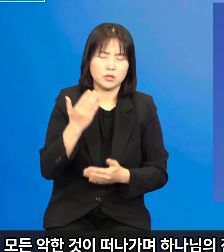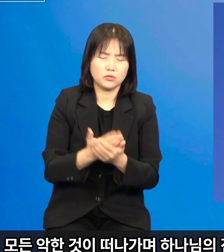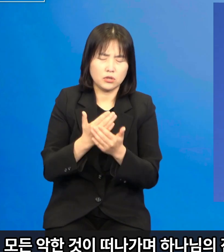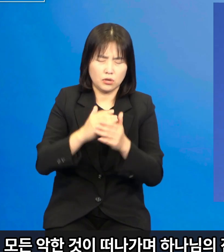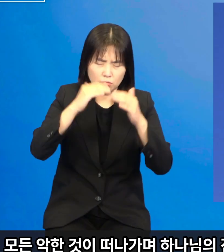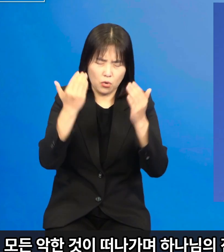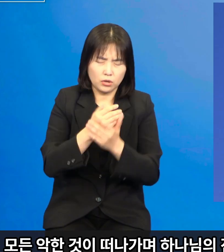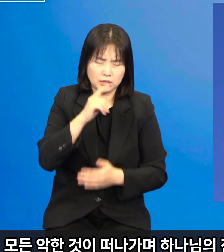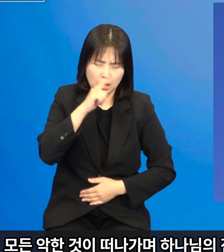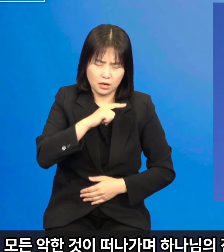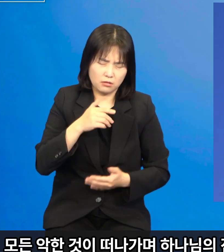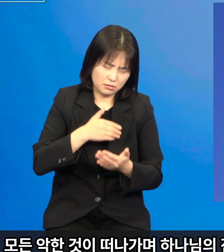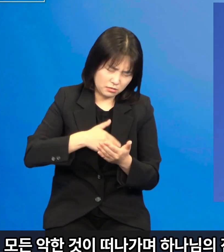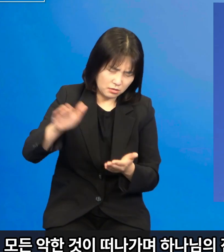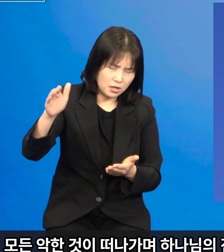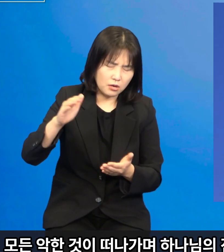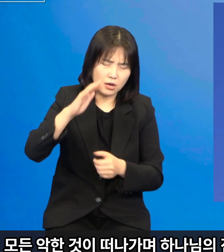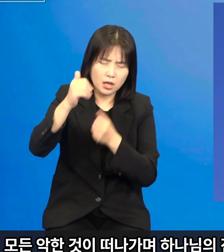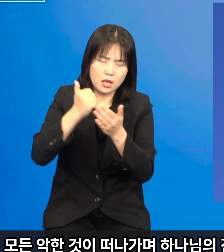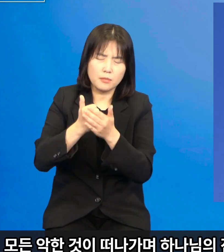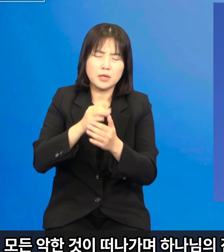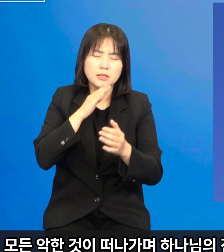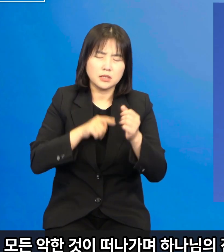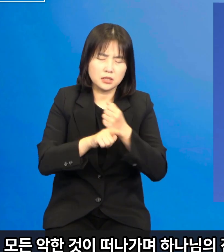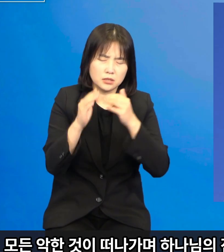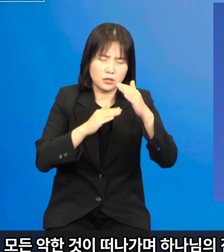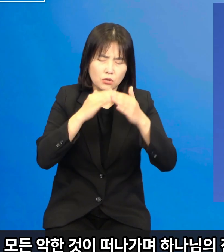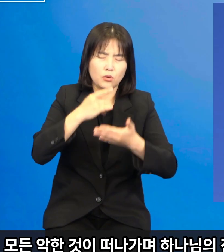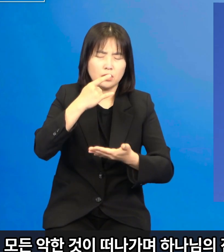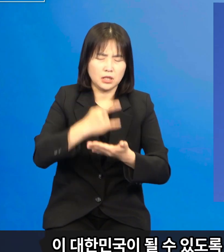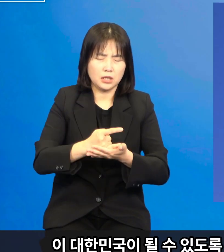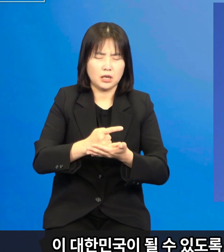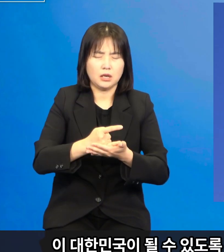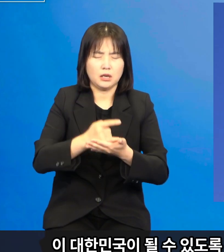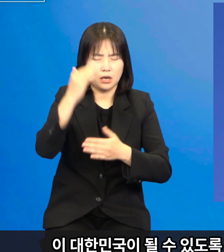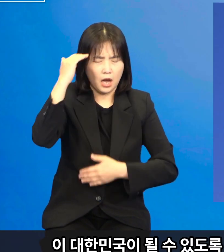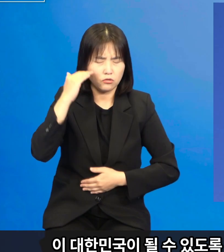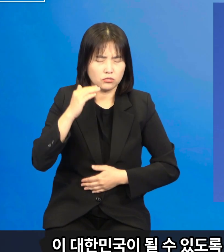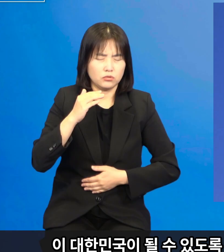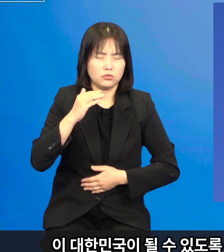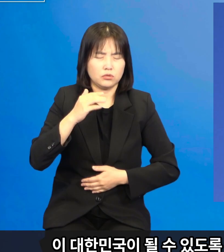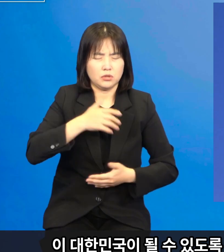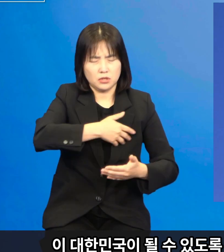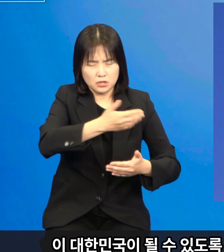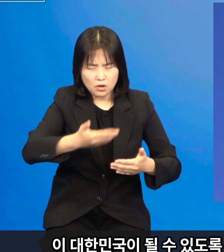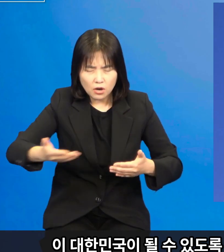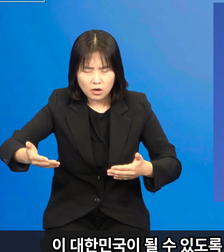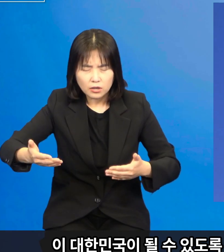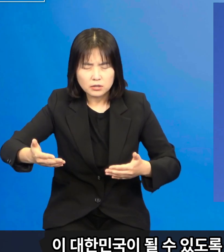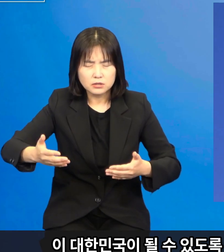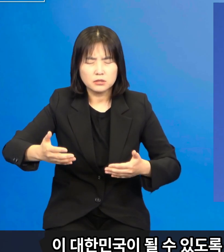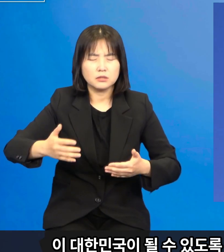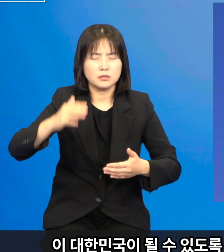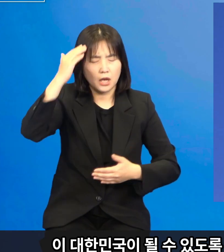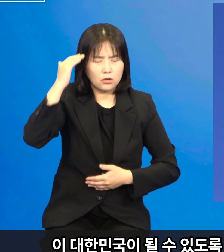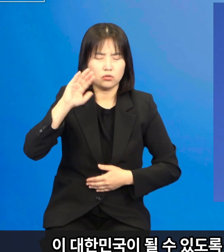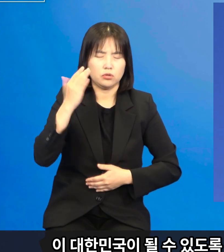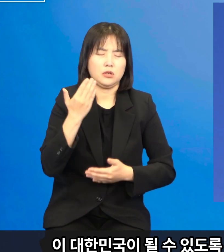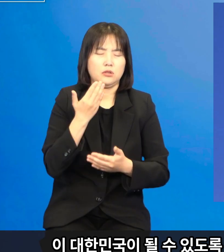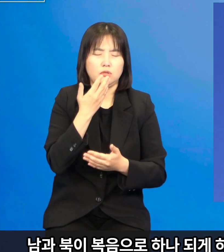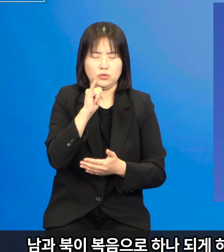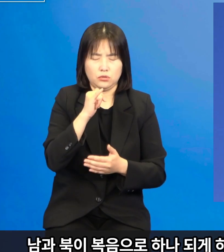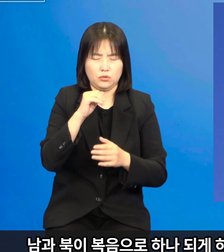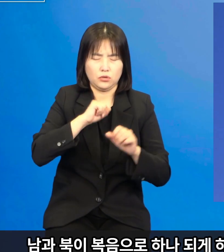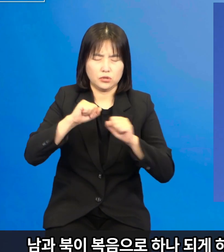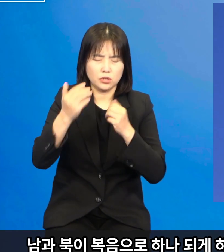악한 것이 떠나가며 하나님의 진리와 공의가 이 땅 가운데 흘러가는 이 대한민국이 될 수 있도록 하나님 역사하여